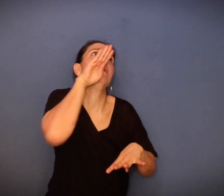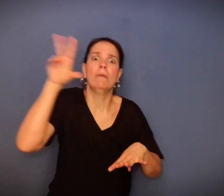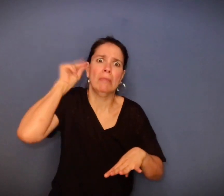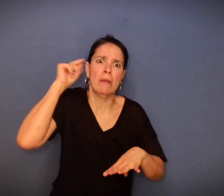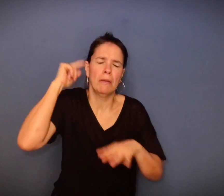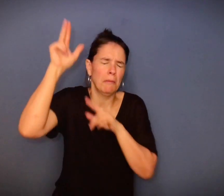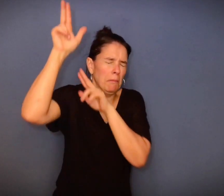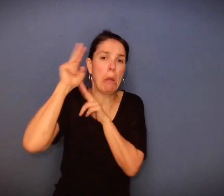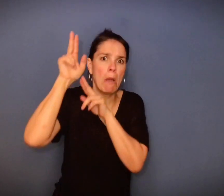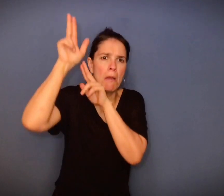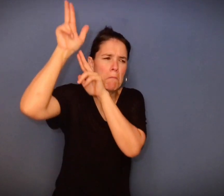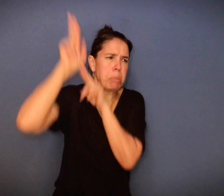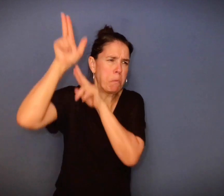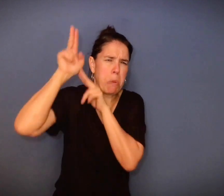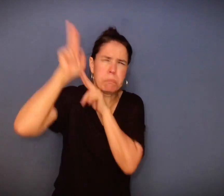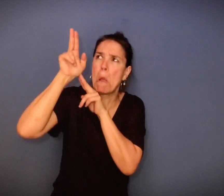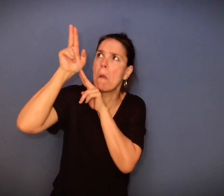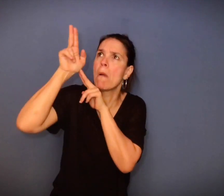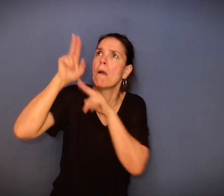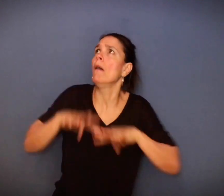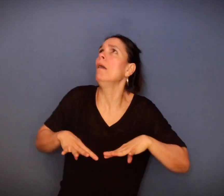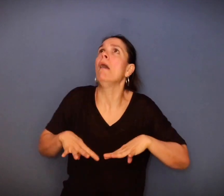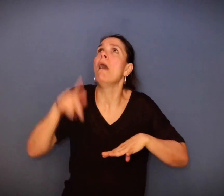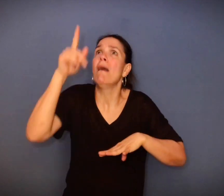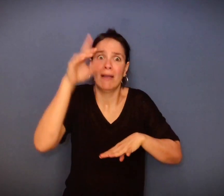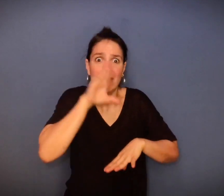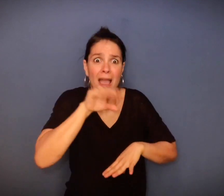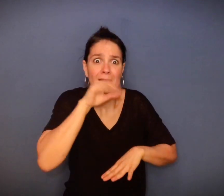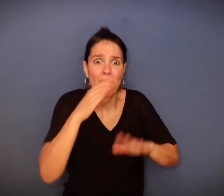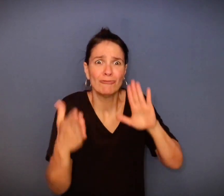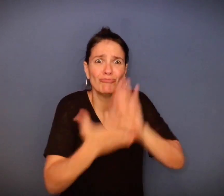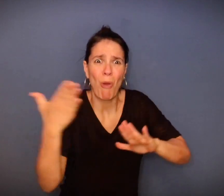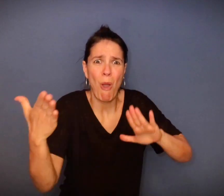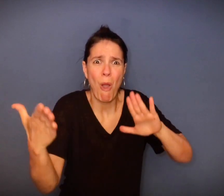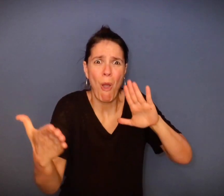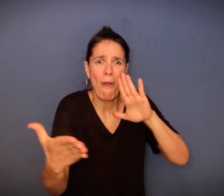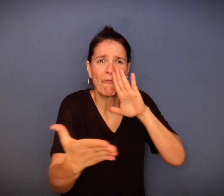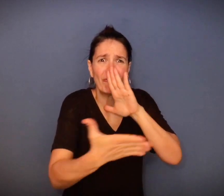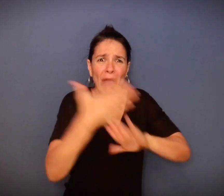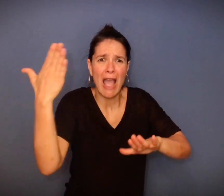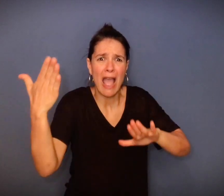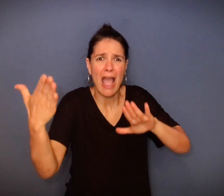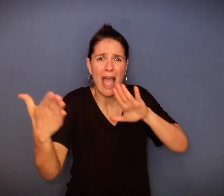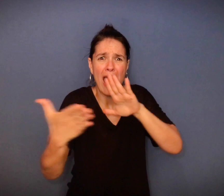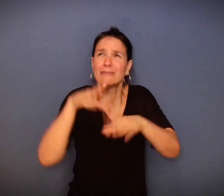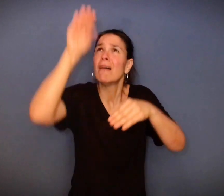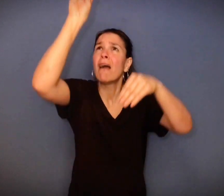Soudain, au-dessus d'eux, on entendit pif, paf, et deux canards sauvages